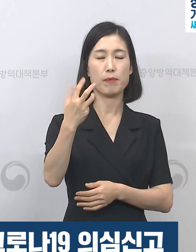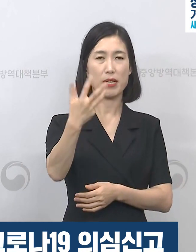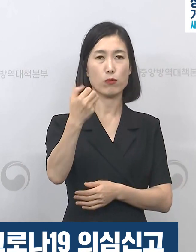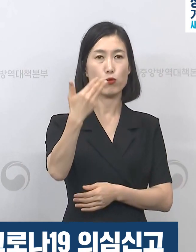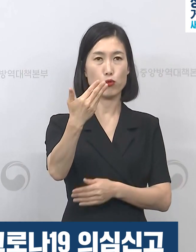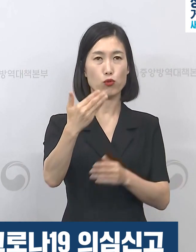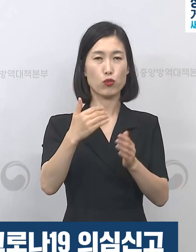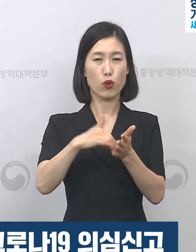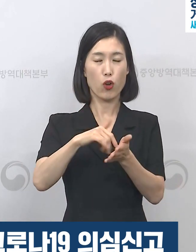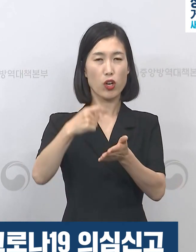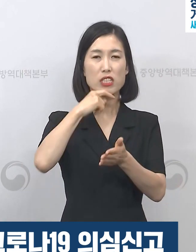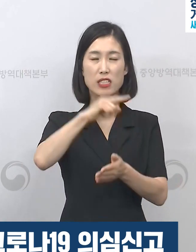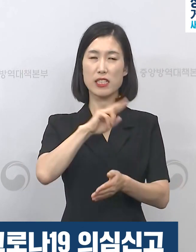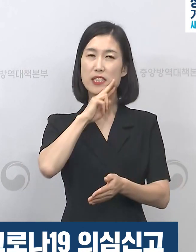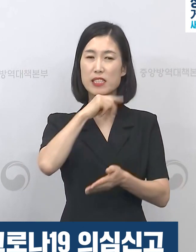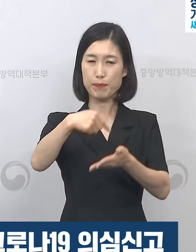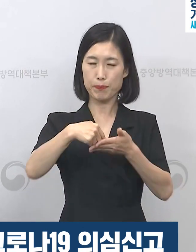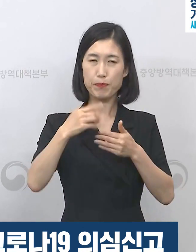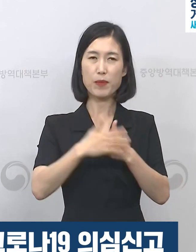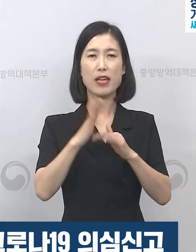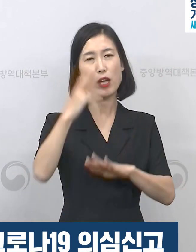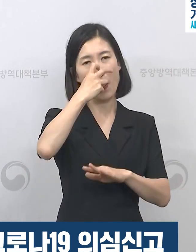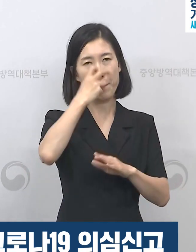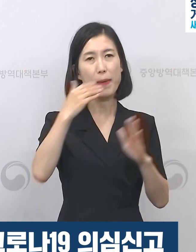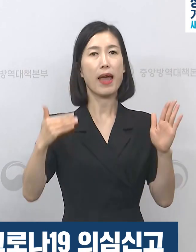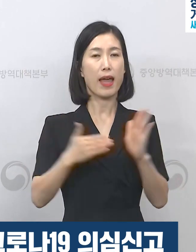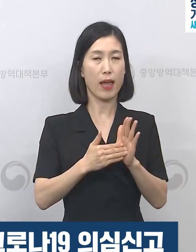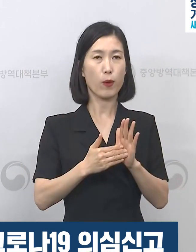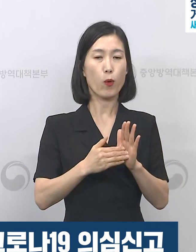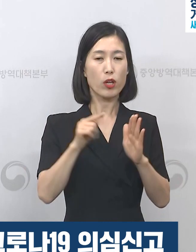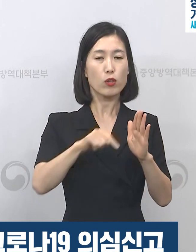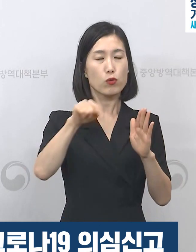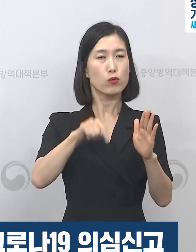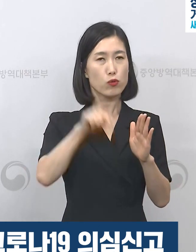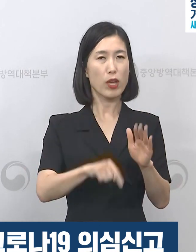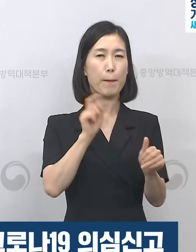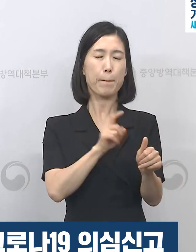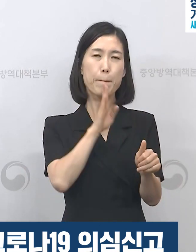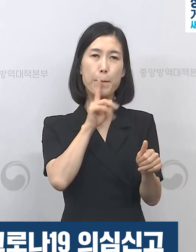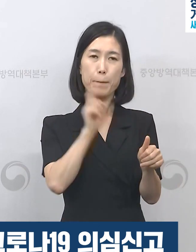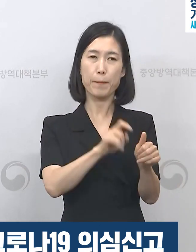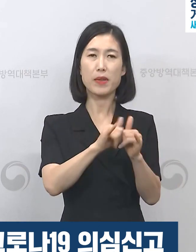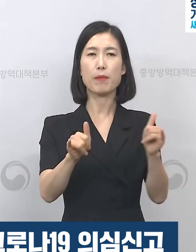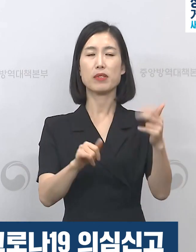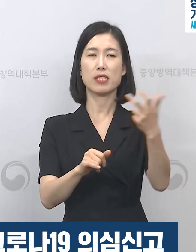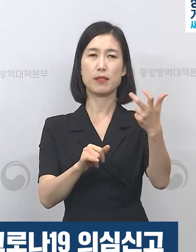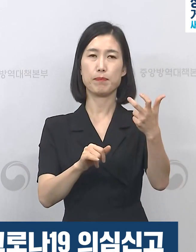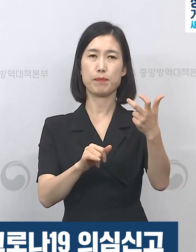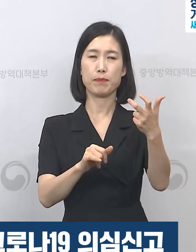48,889건에 대해서 코로나19 검사가 진행되었으며, 이중 양성은 70건,